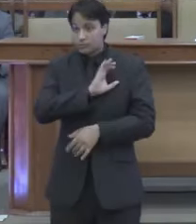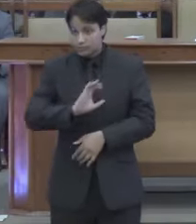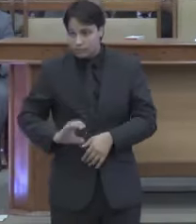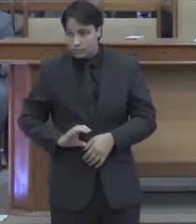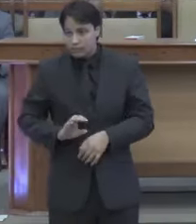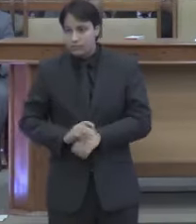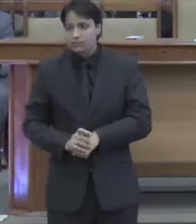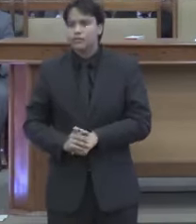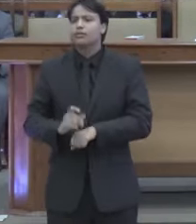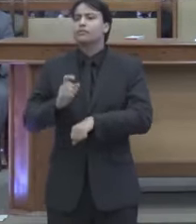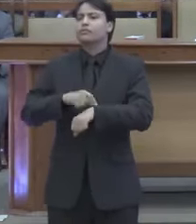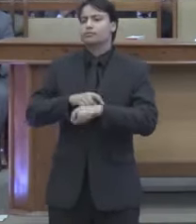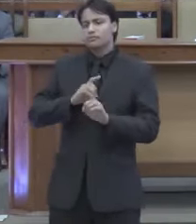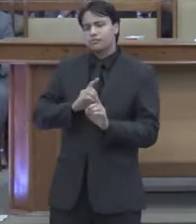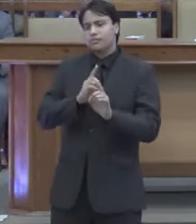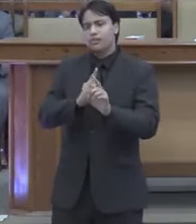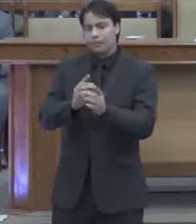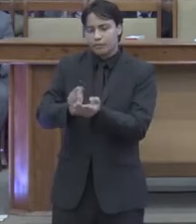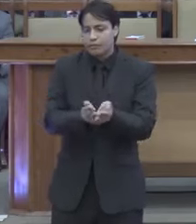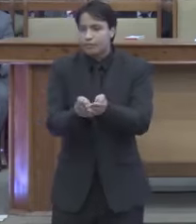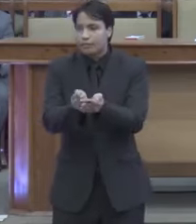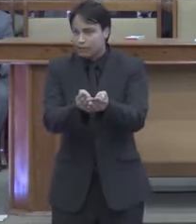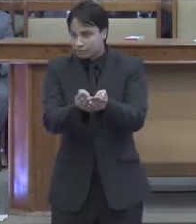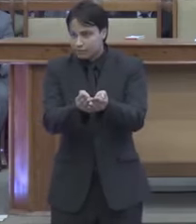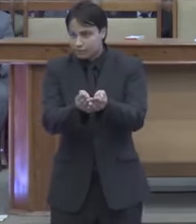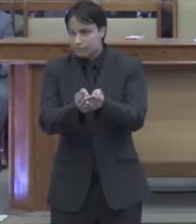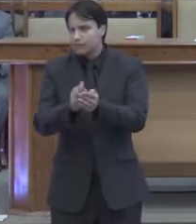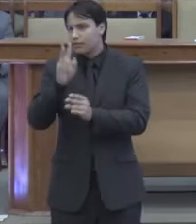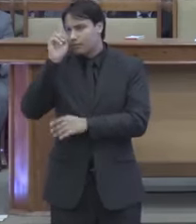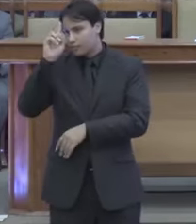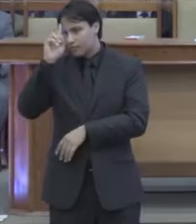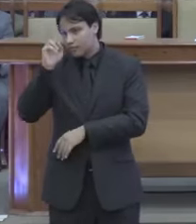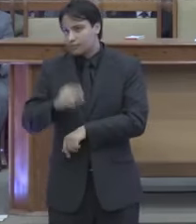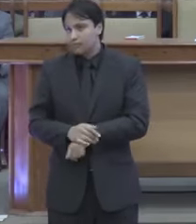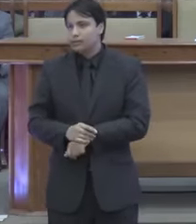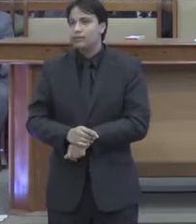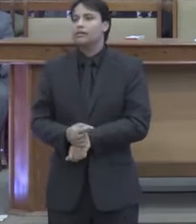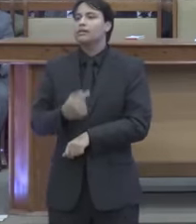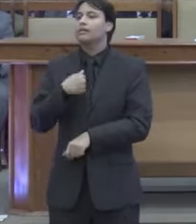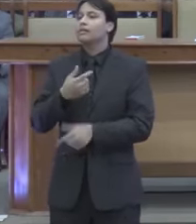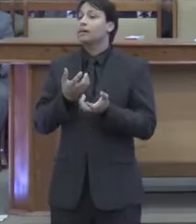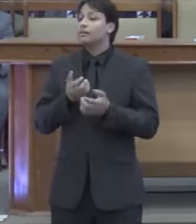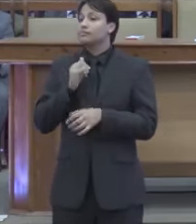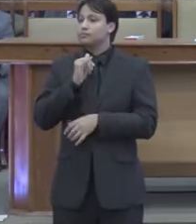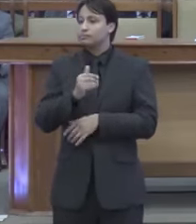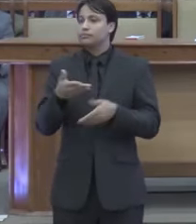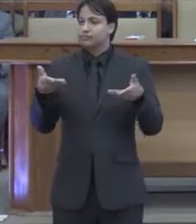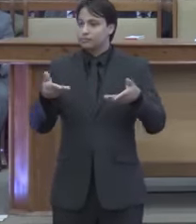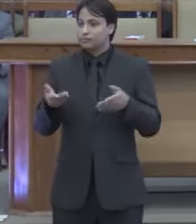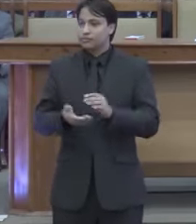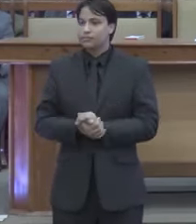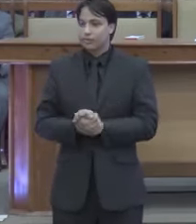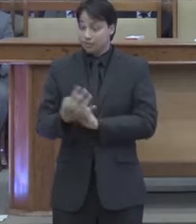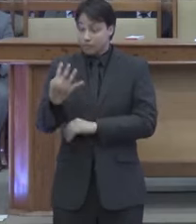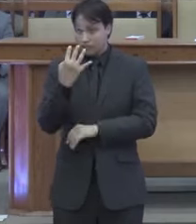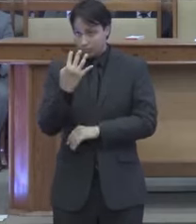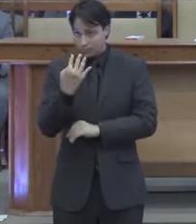quando os discípulos estavam no barco, isso aqui é experiência. É por isso que eu quero falar contigo aqui hoje. Olha para mim, não tira o olhar aqui de